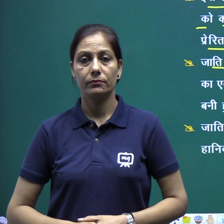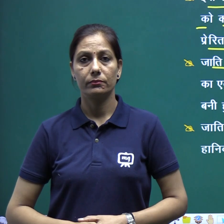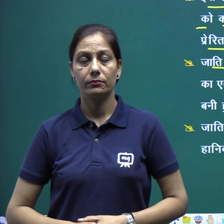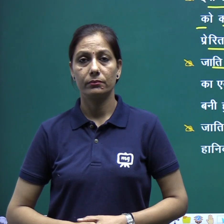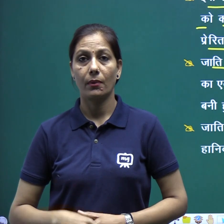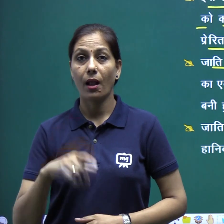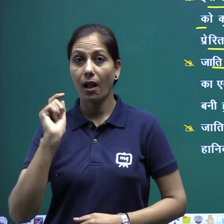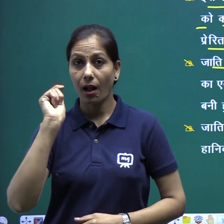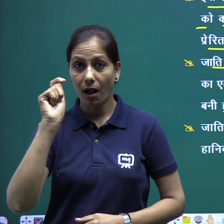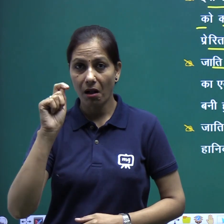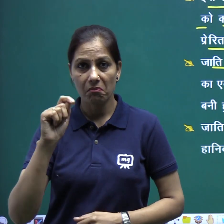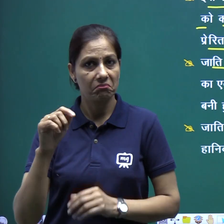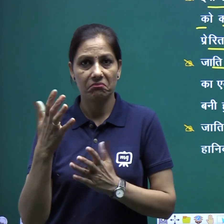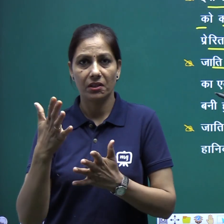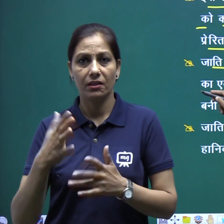बेरोजगारी का